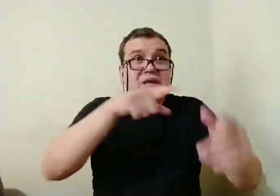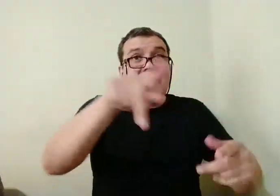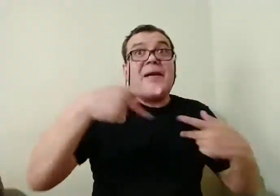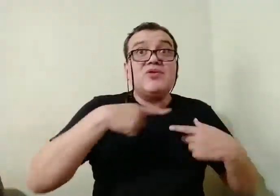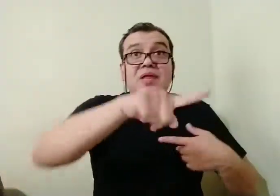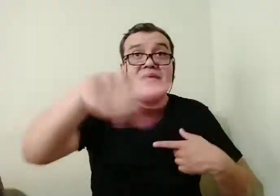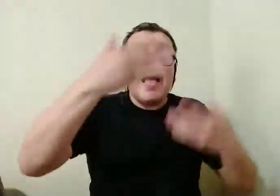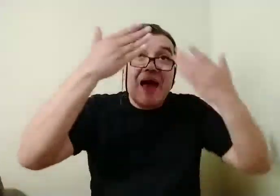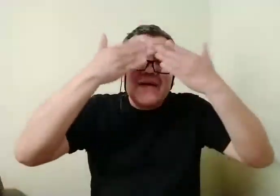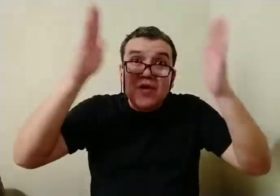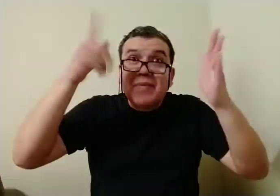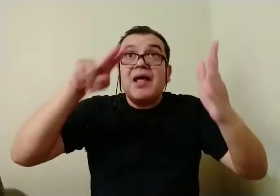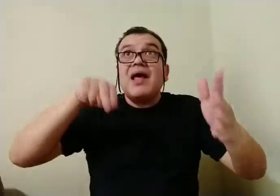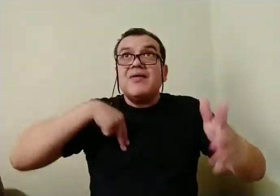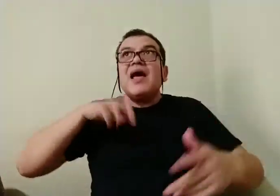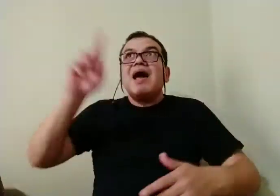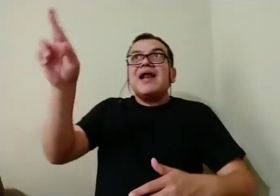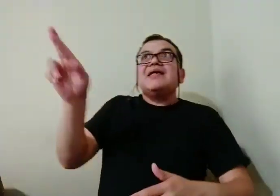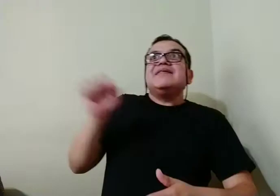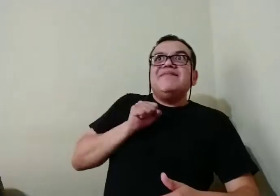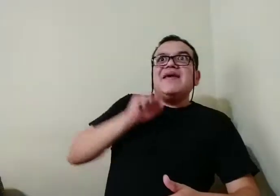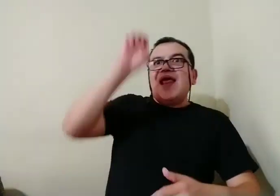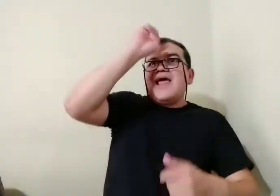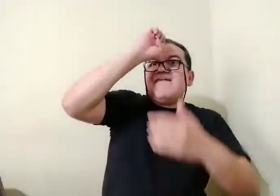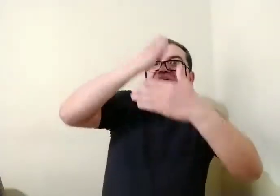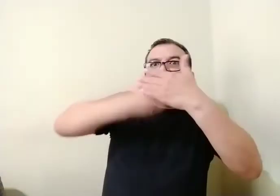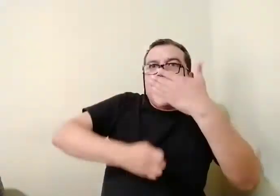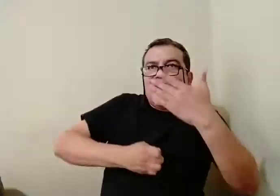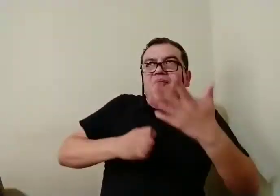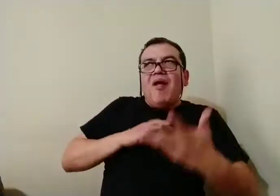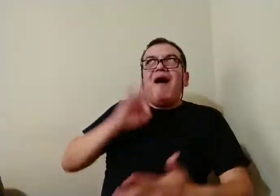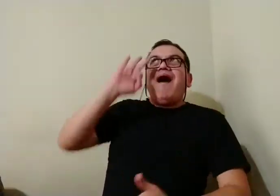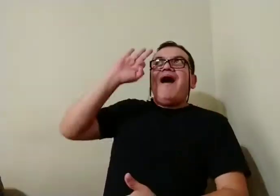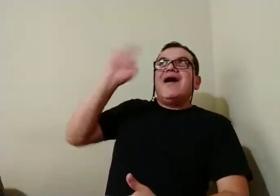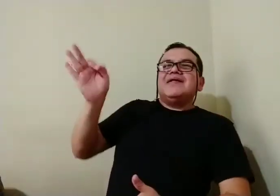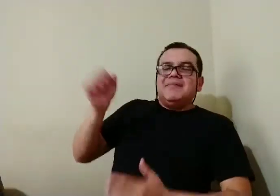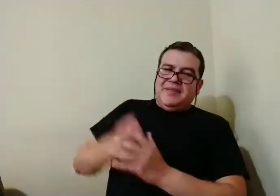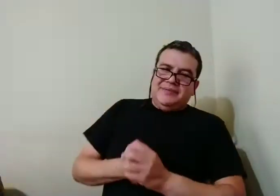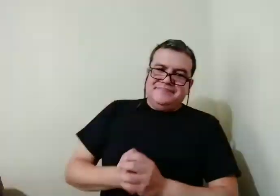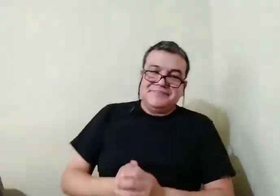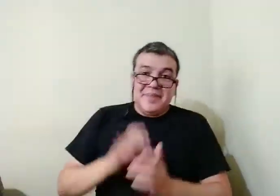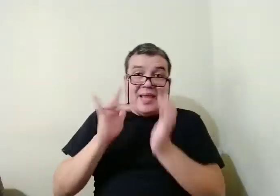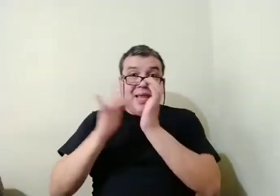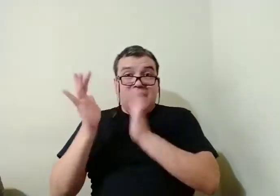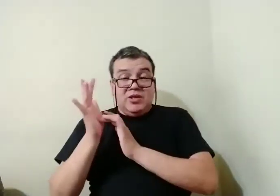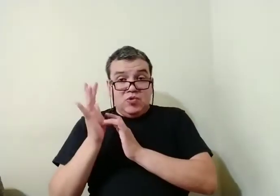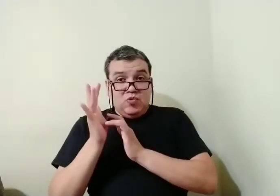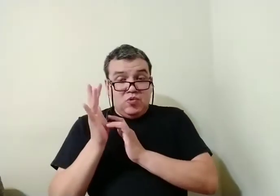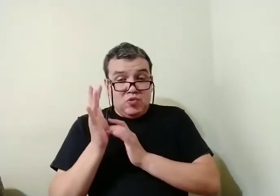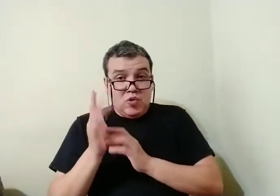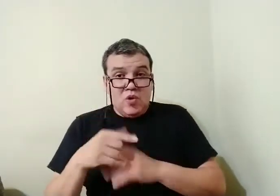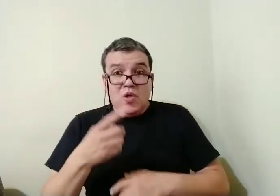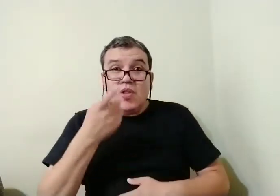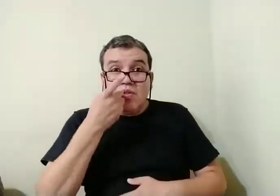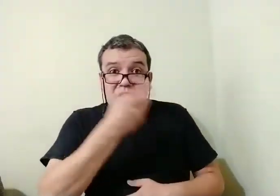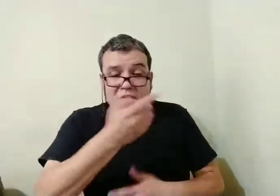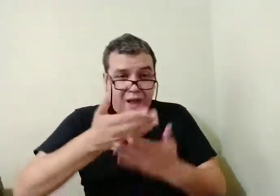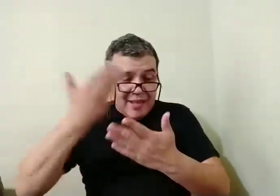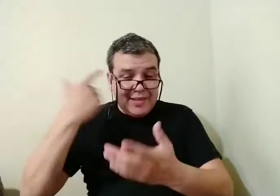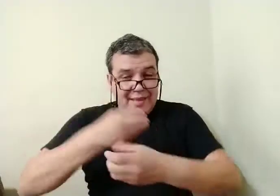Jesús lo dijo claramente: el Espíritu Santo convencerá al mundo de